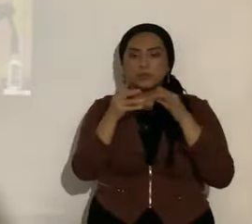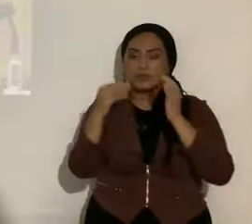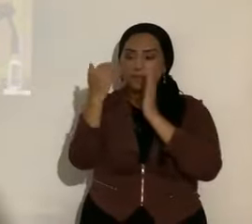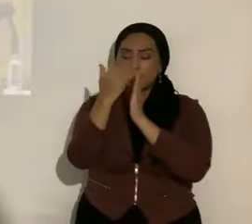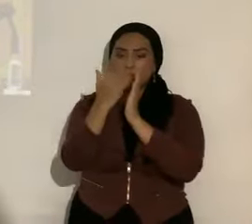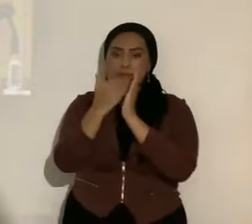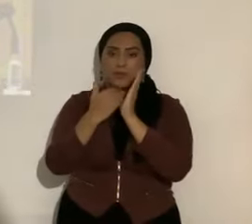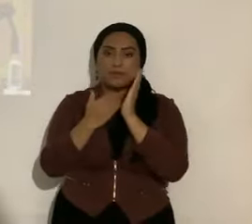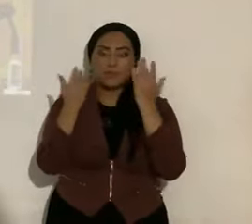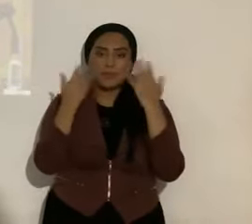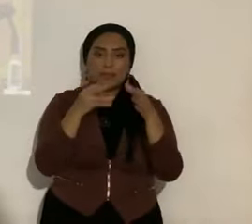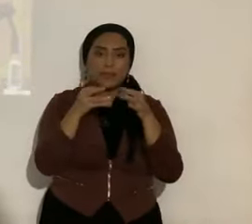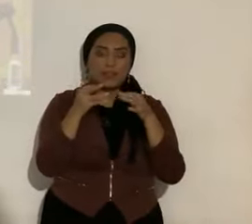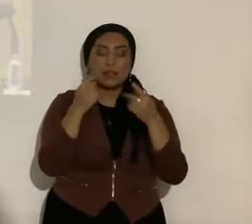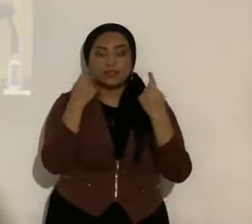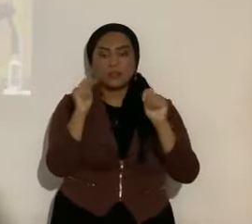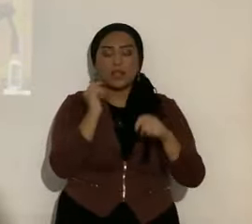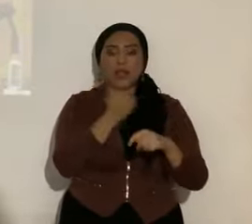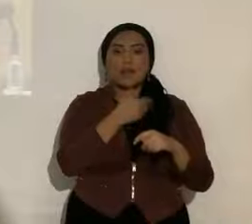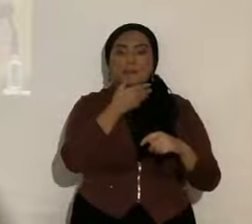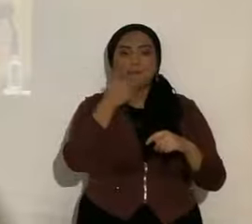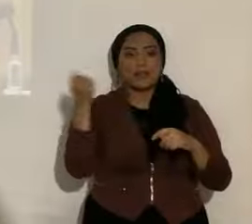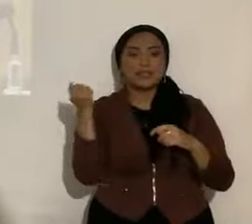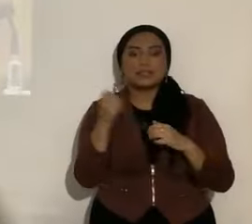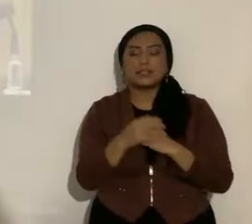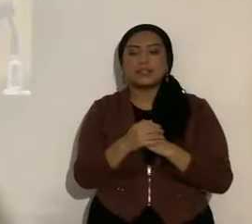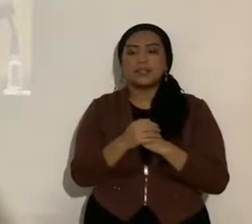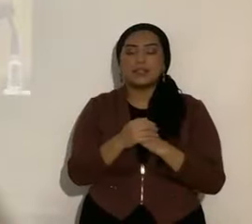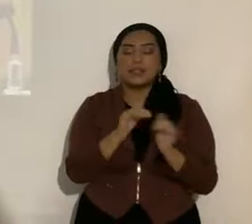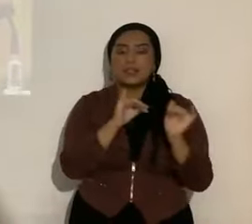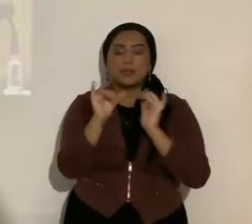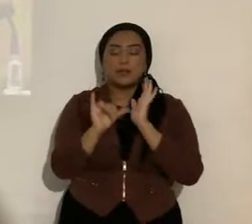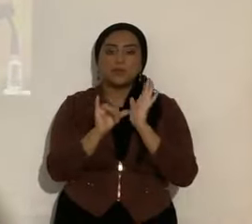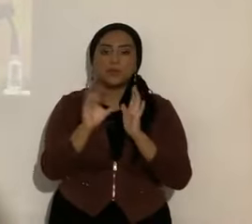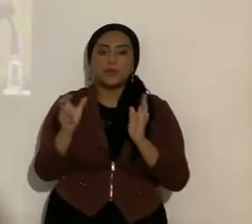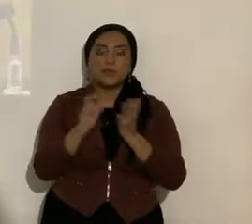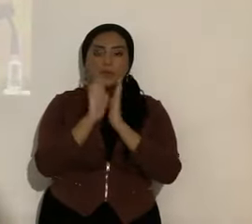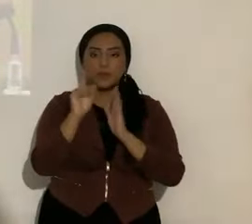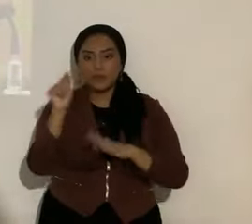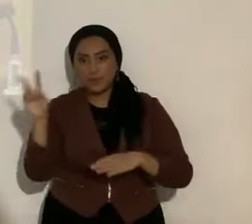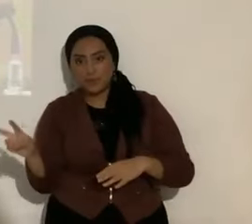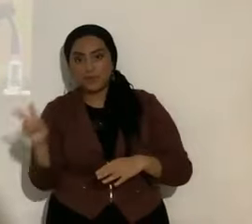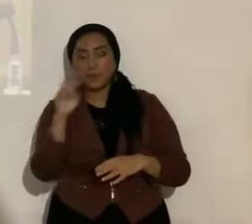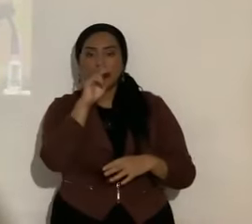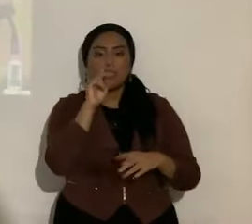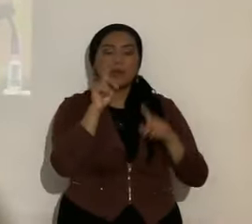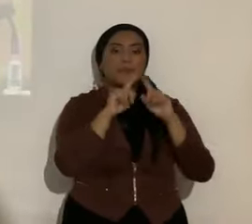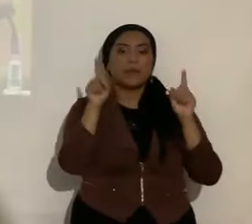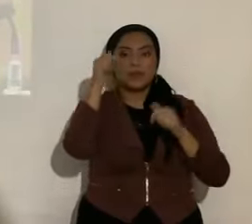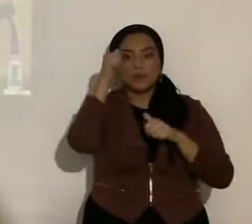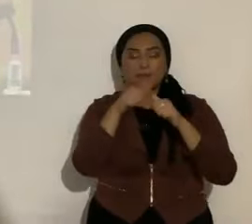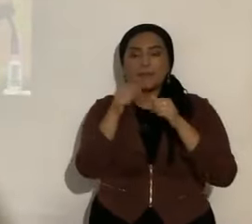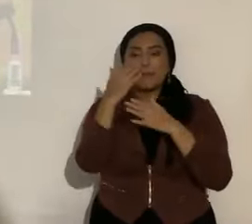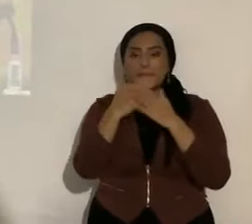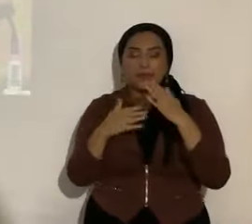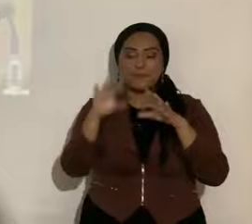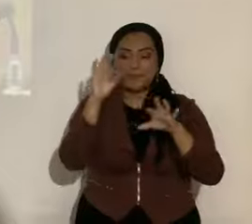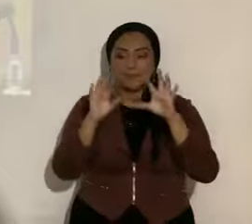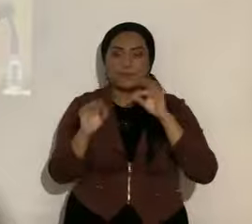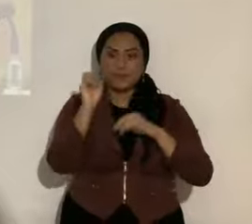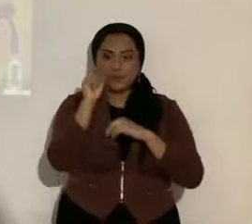puntos y comas, bueno, lo mejor explicado que pude, ¿verdad? En este mismo canal Shalom 132, pero vamos a recordar algunas cosas,